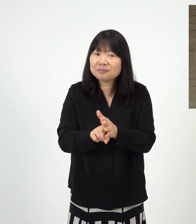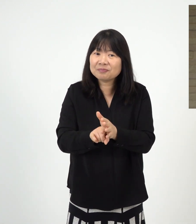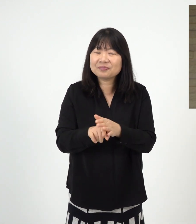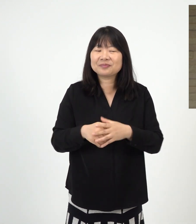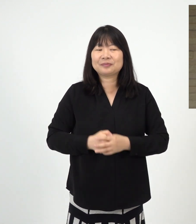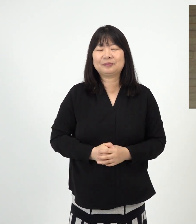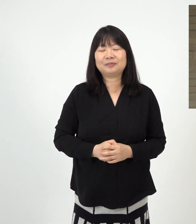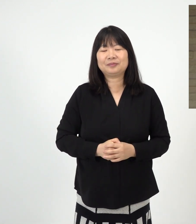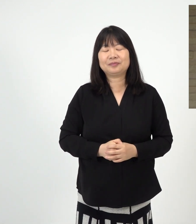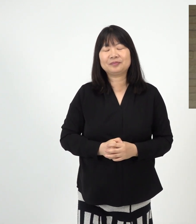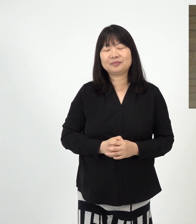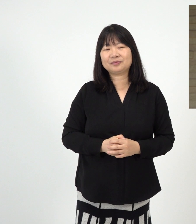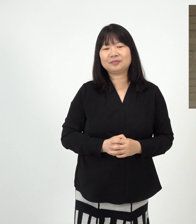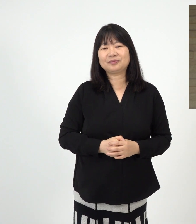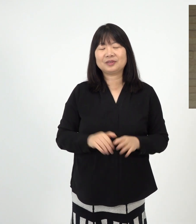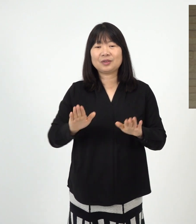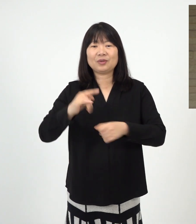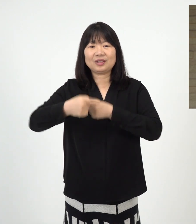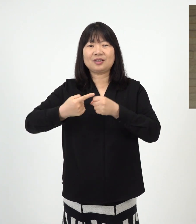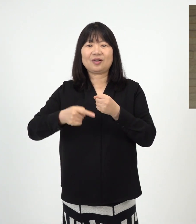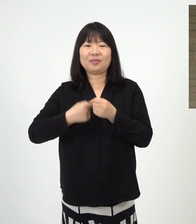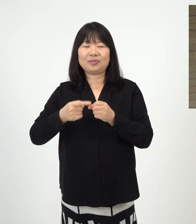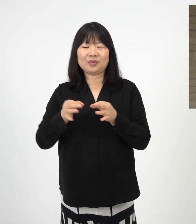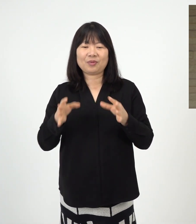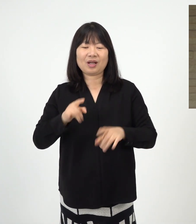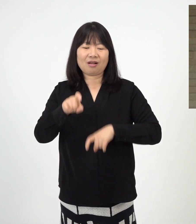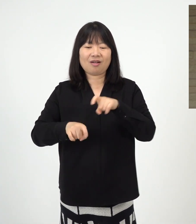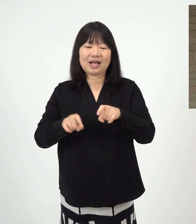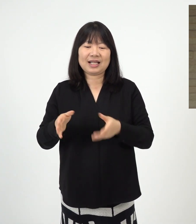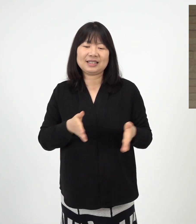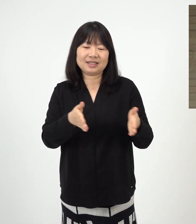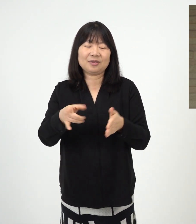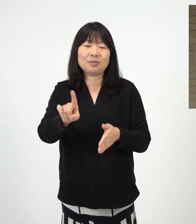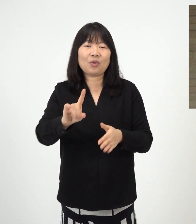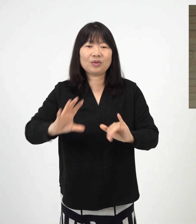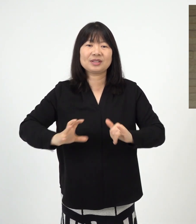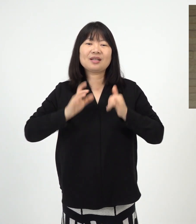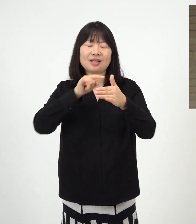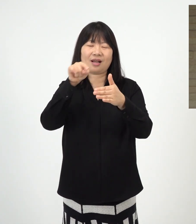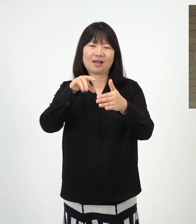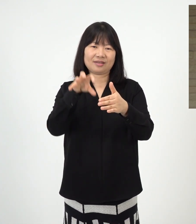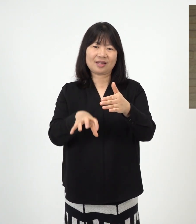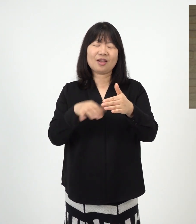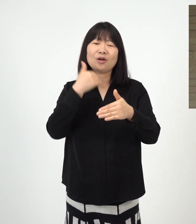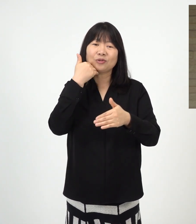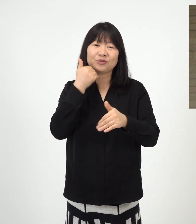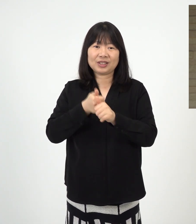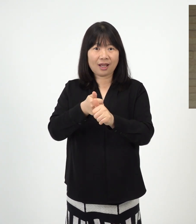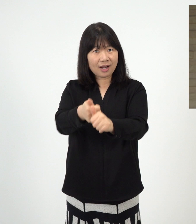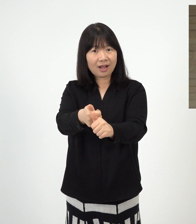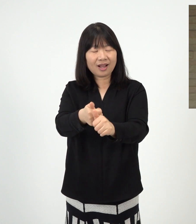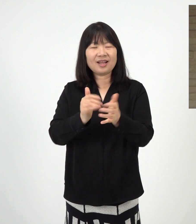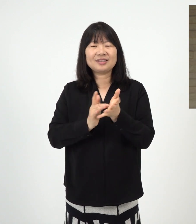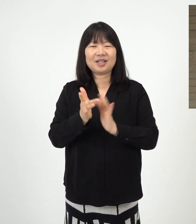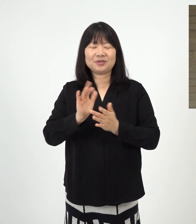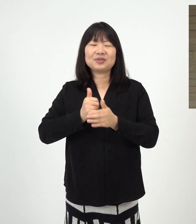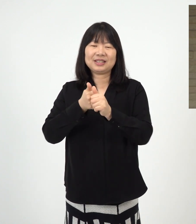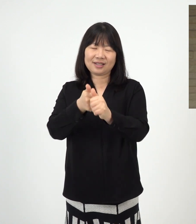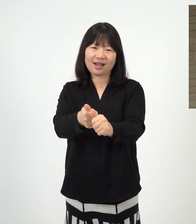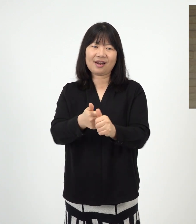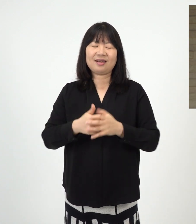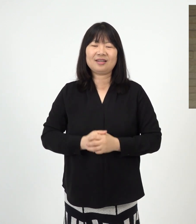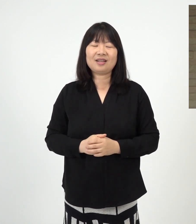믿습니까? 금년 한 해 우리가 걸어가야 될 길은 세상 속으로 누구를 따라서? 예수를